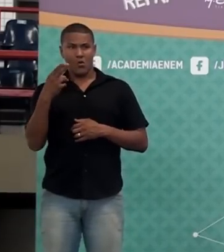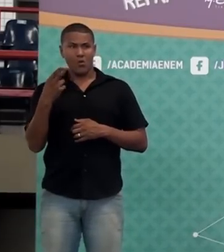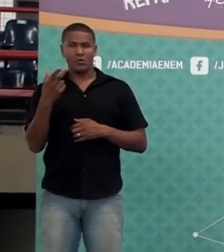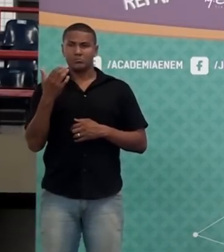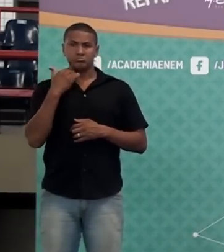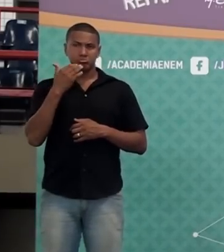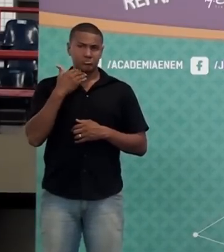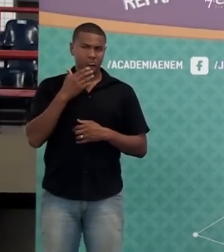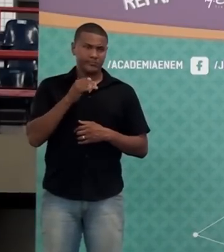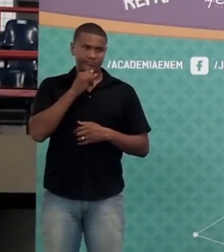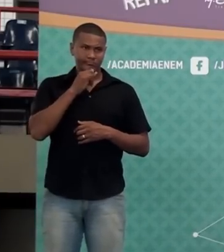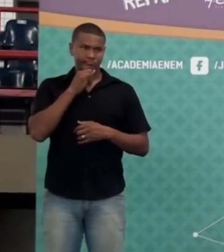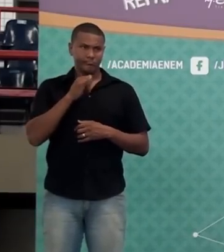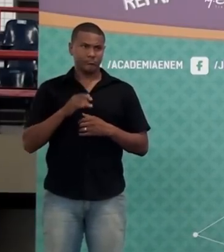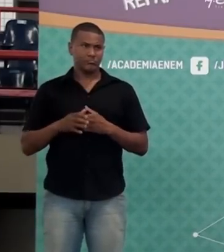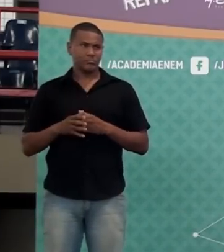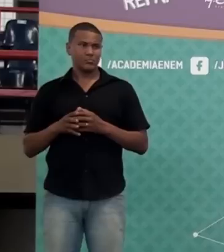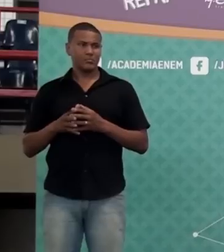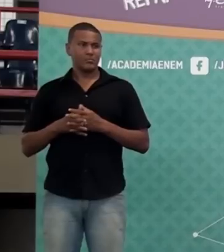pessoal,